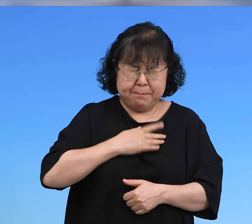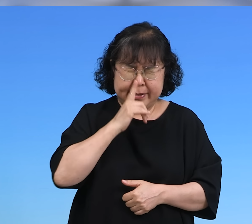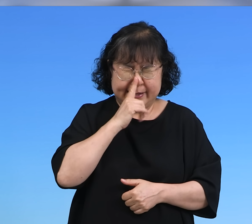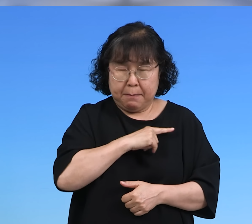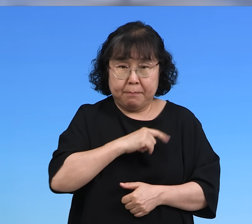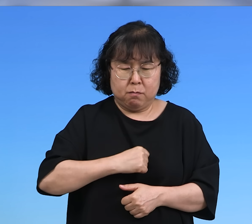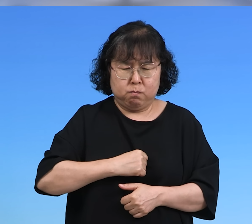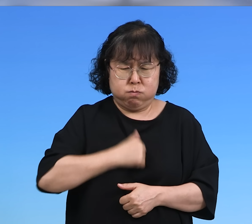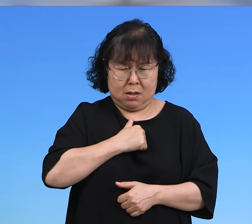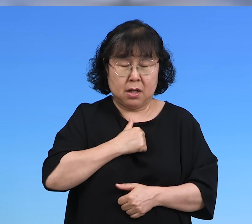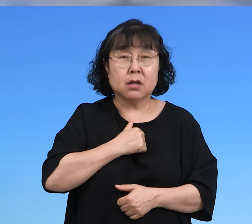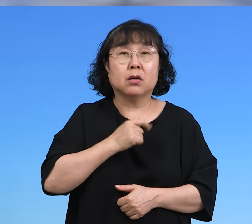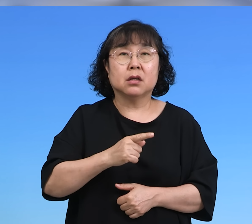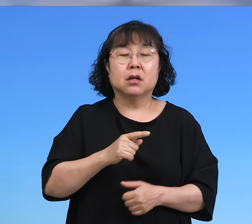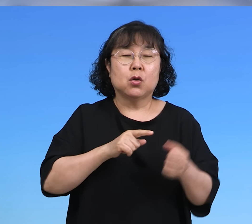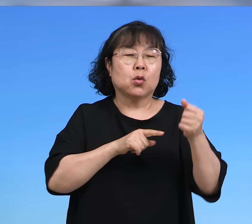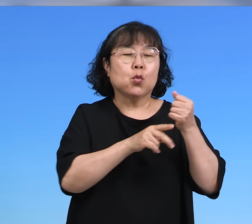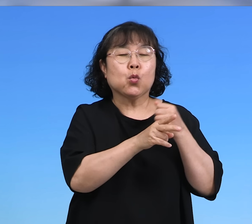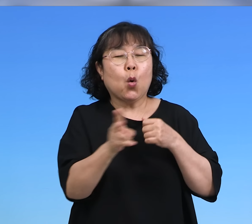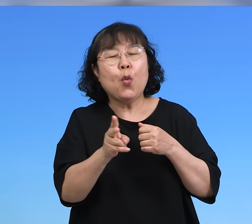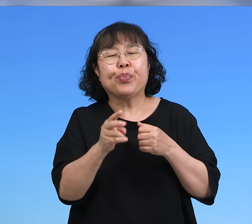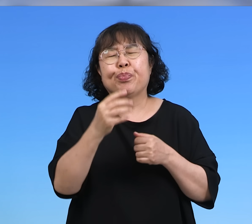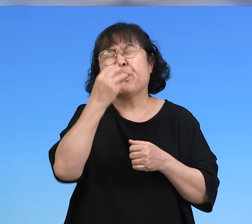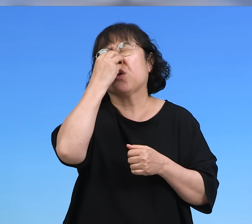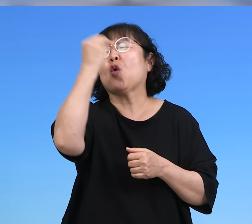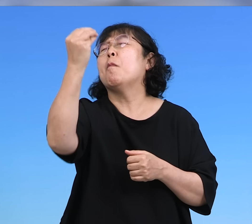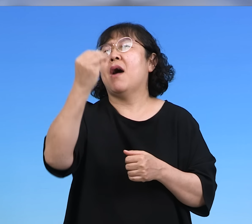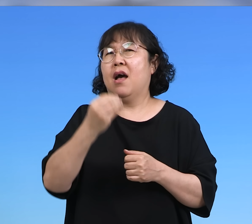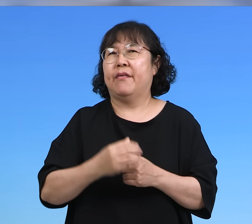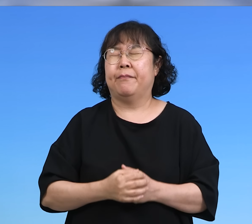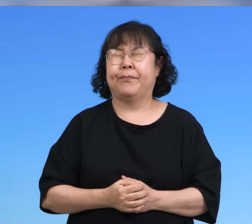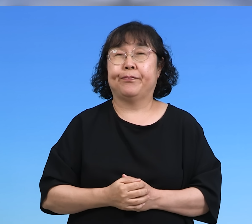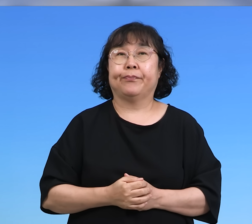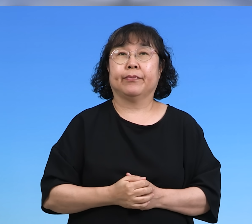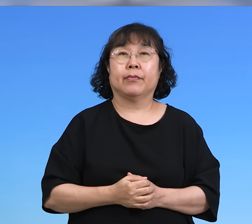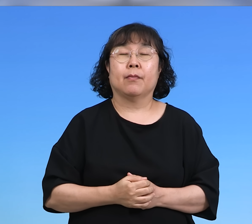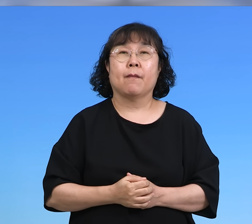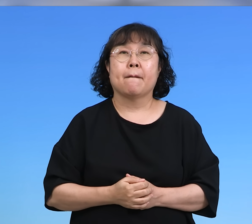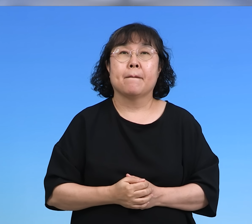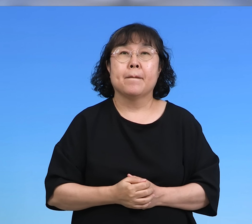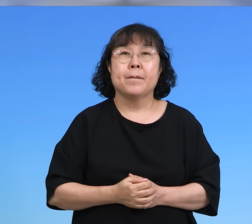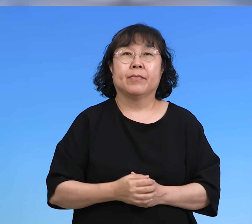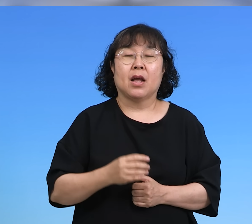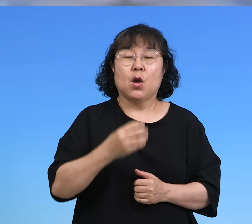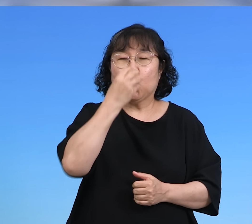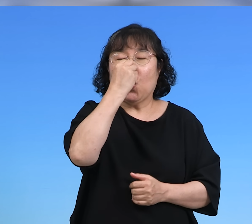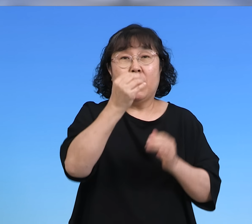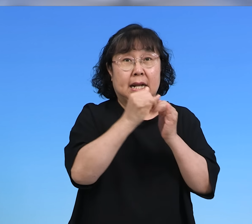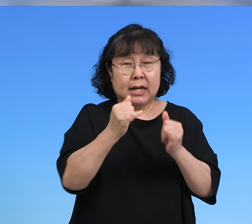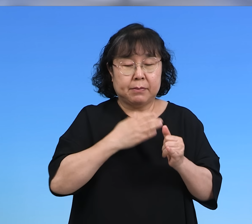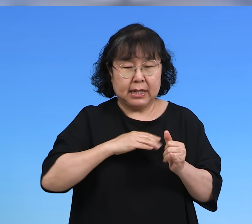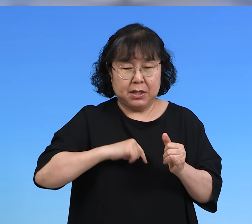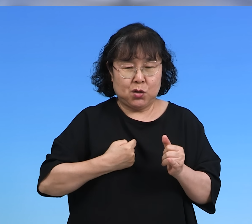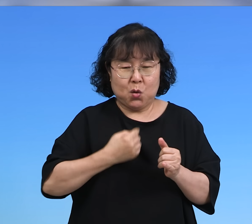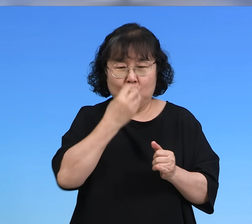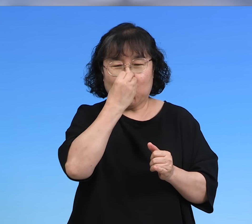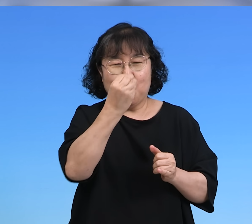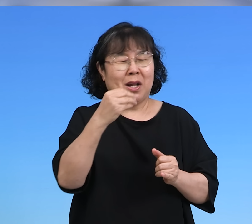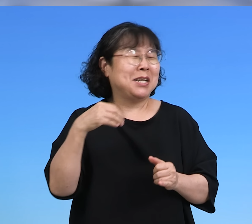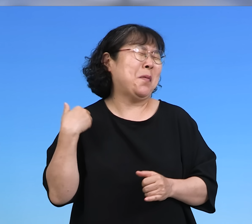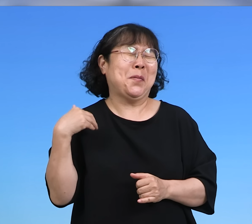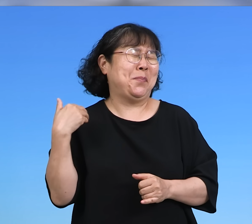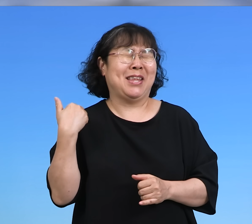그래서 제가 하나 알은 게 있는데요, 깨달은 게, 교만한 사람의 100% 공통점이 자기가 교만한 걸 몰라요.